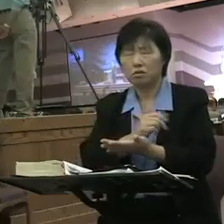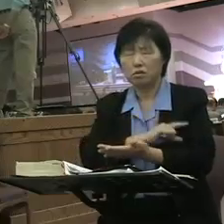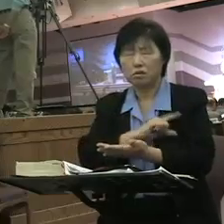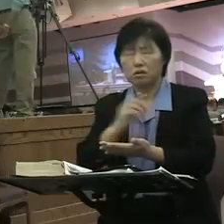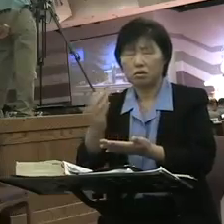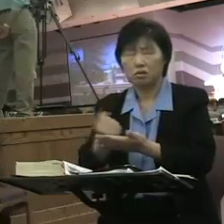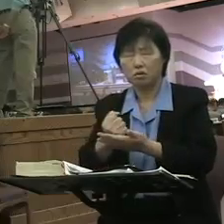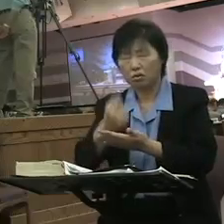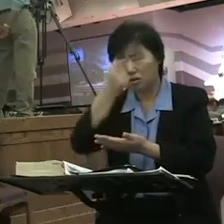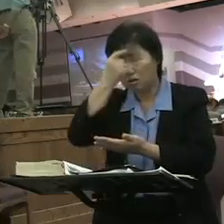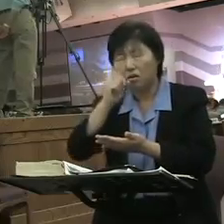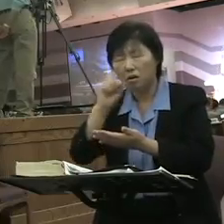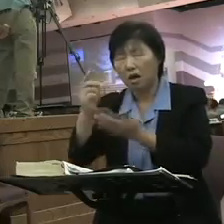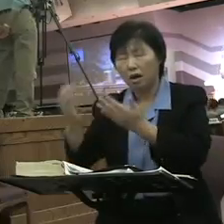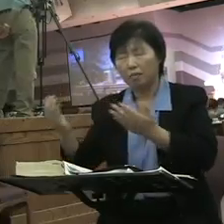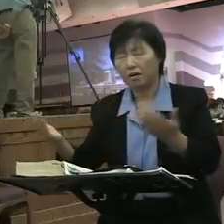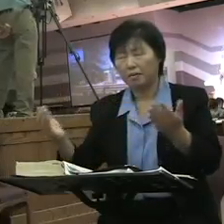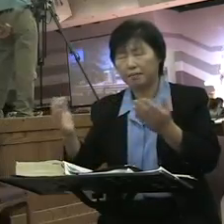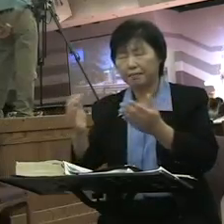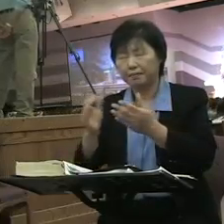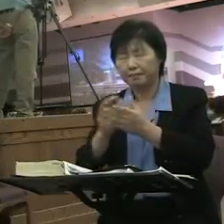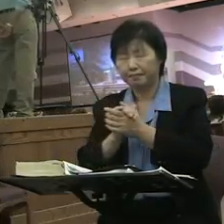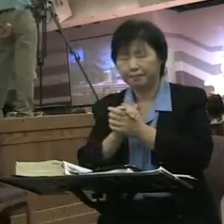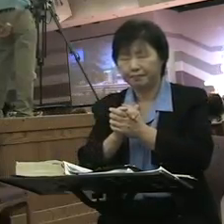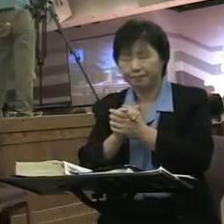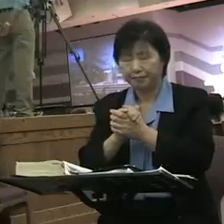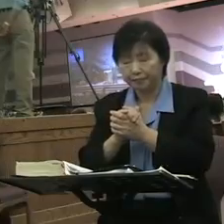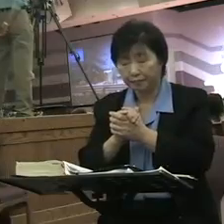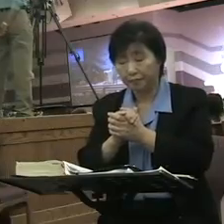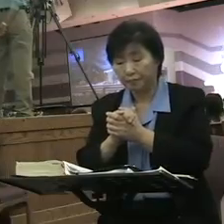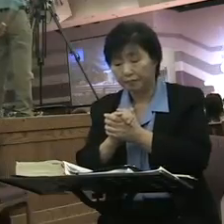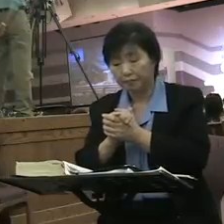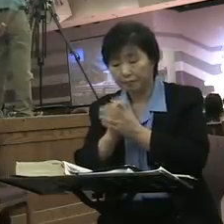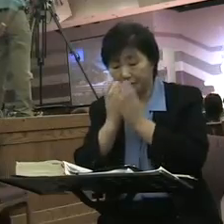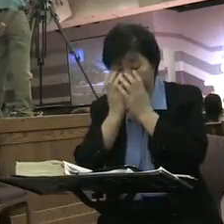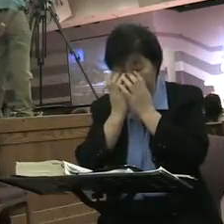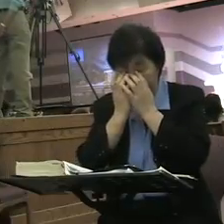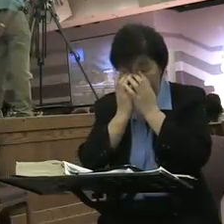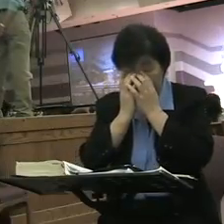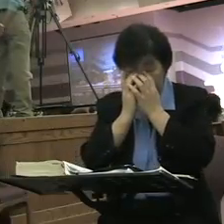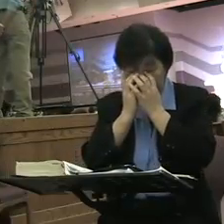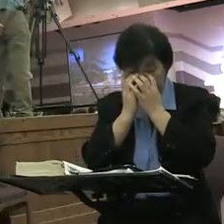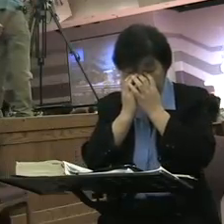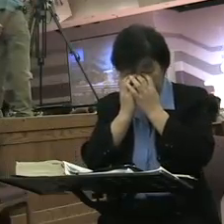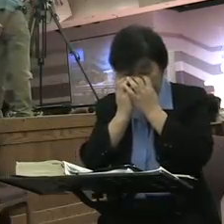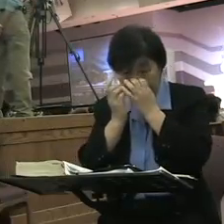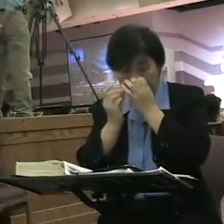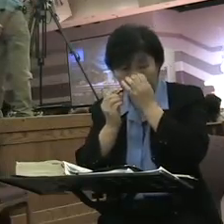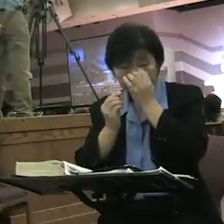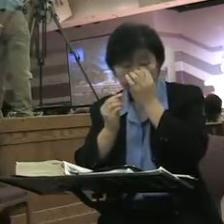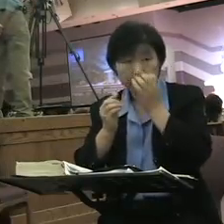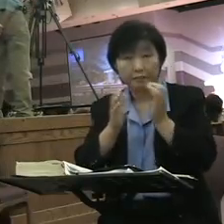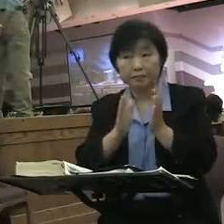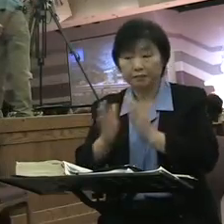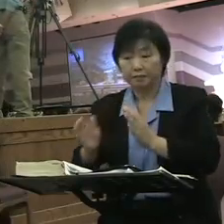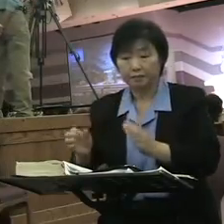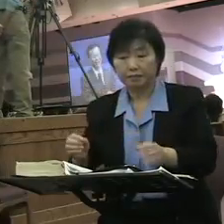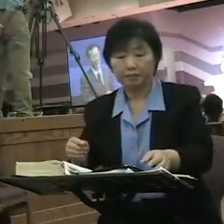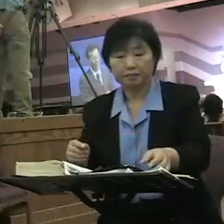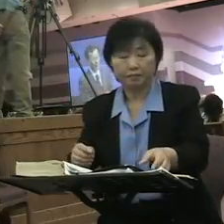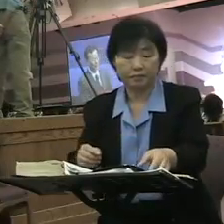이름으로 기도하옵나이다. 아멘. 아멘. 우리 시간에 계속하여 준비하신 헌금으로